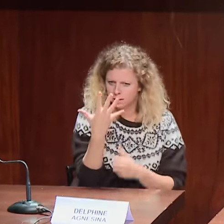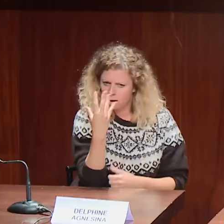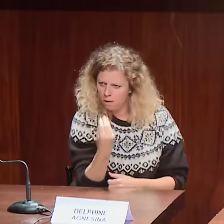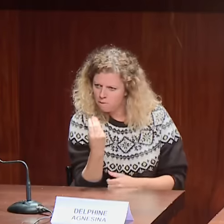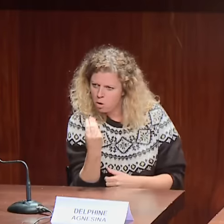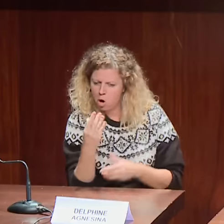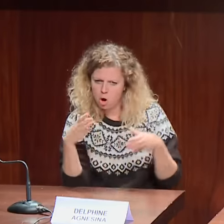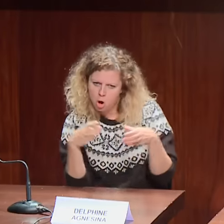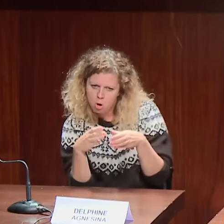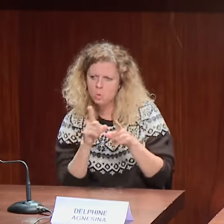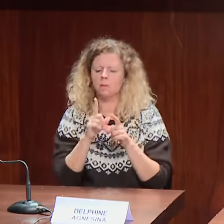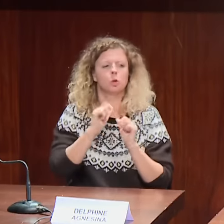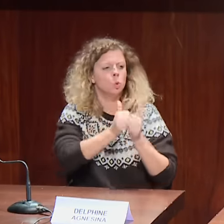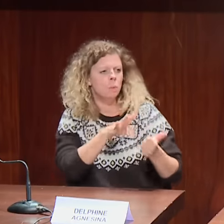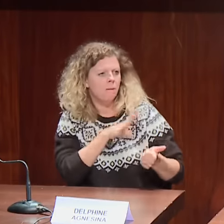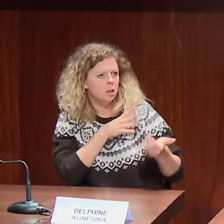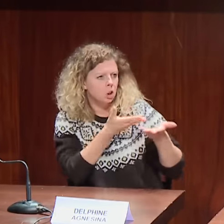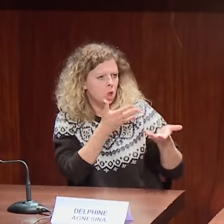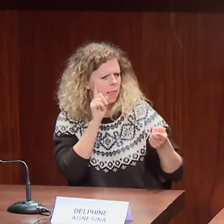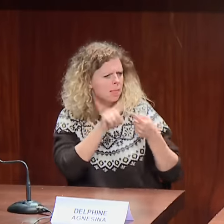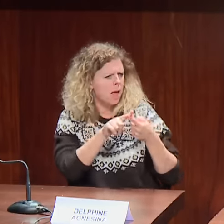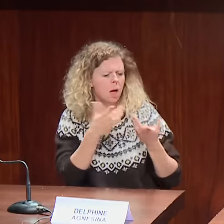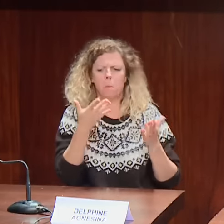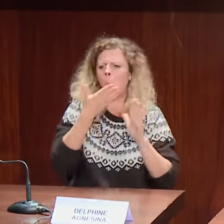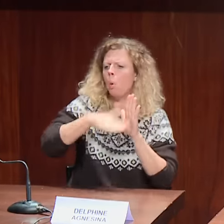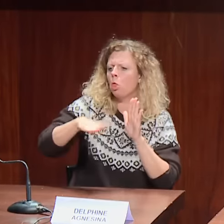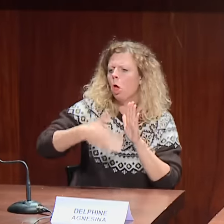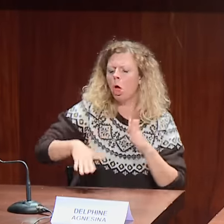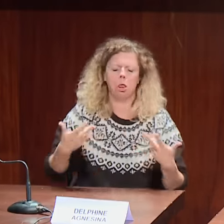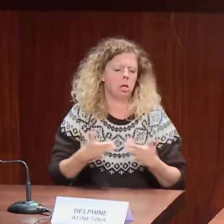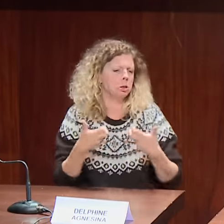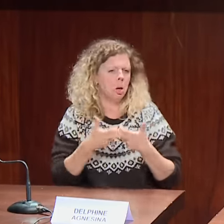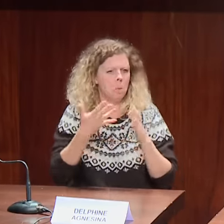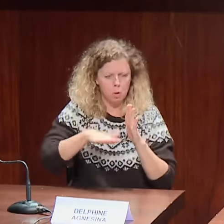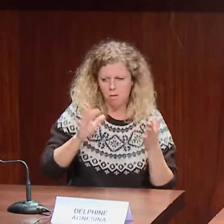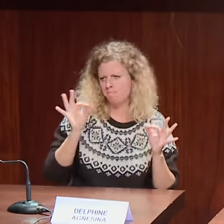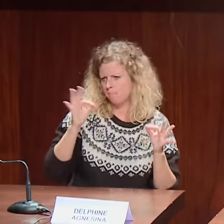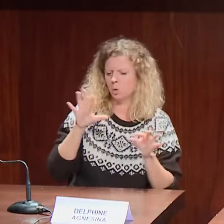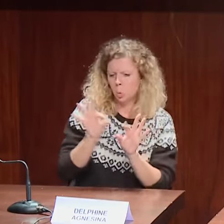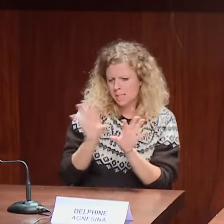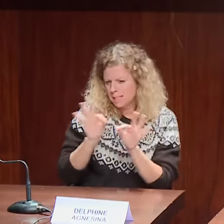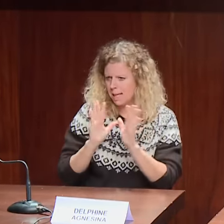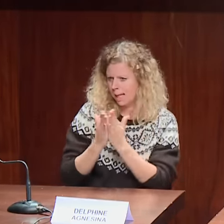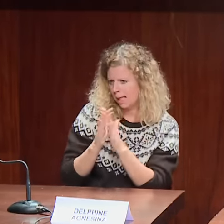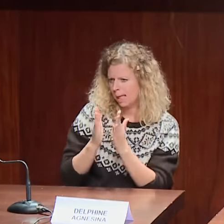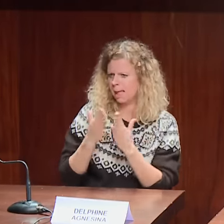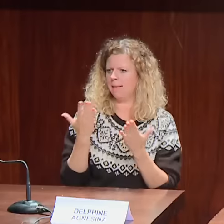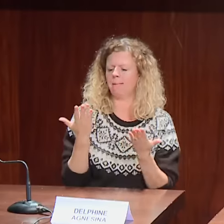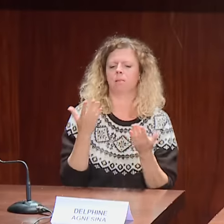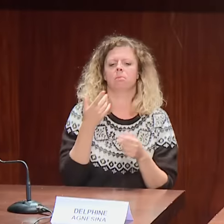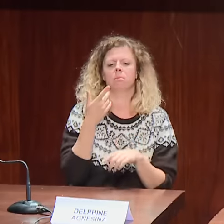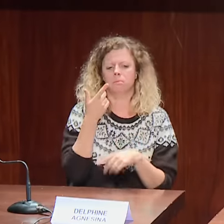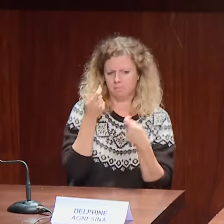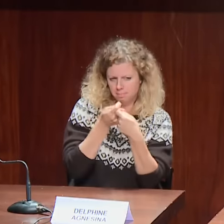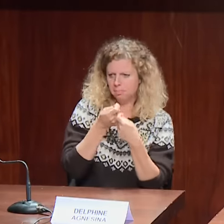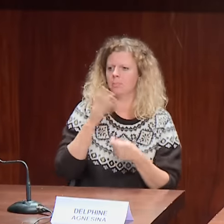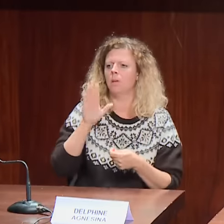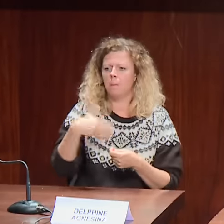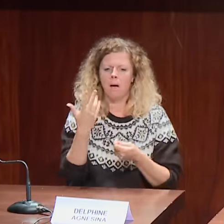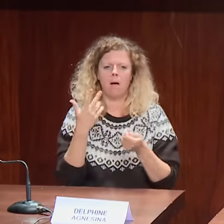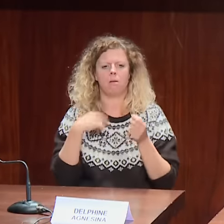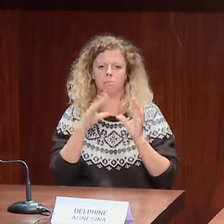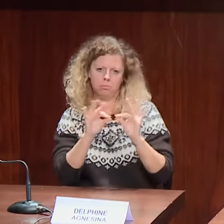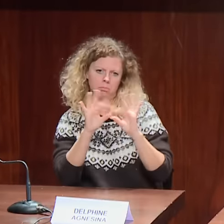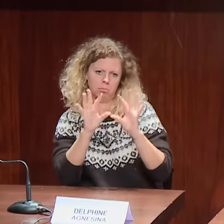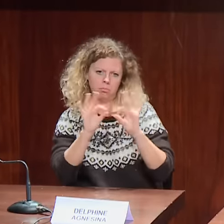classique. Donc, on a constitué des petits groupes de 5 enfants. On a choisi, par exemple, une thématique avec les enseignants,